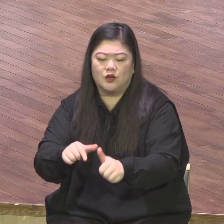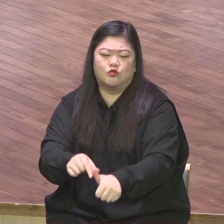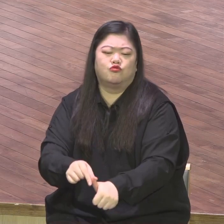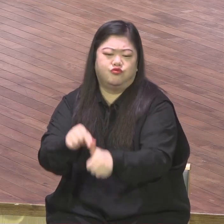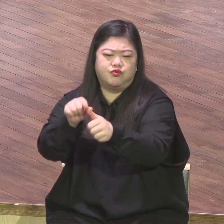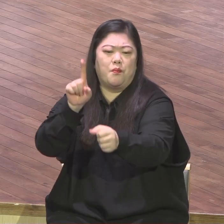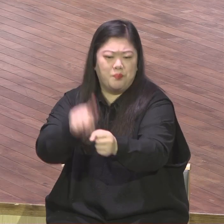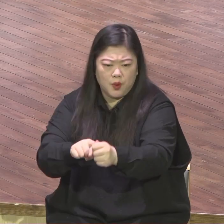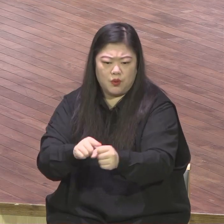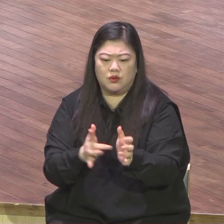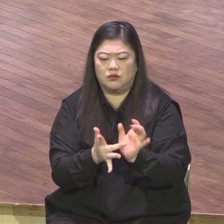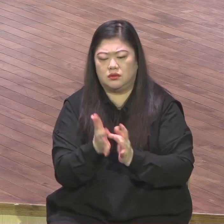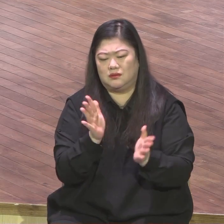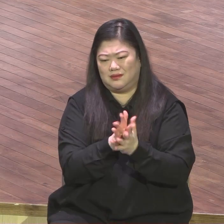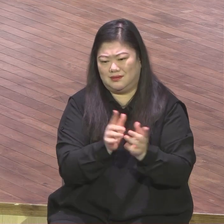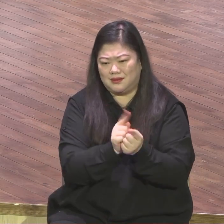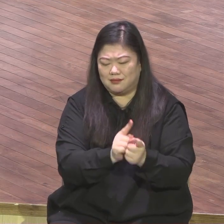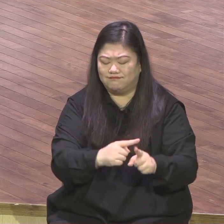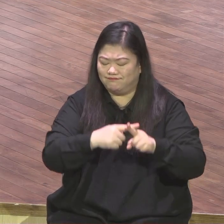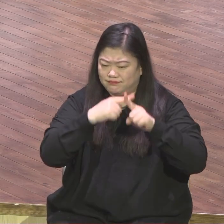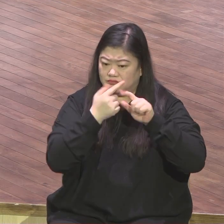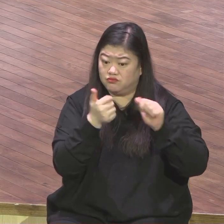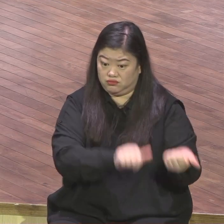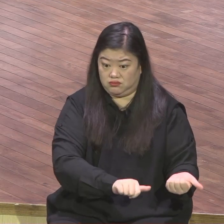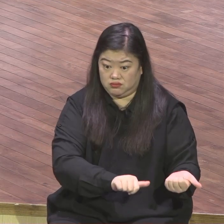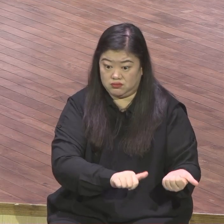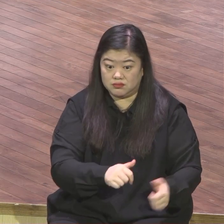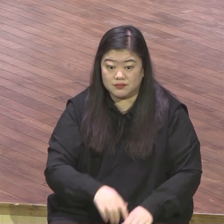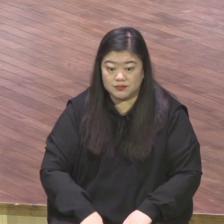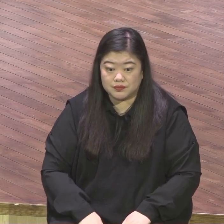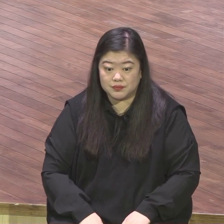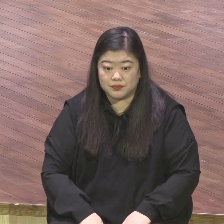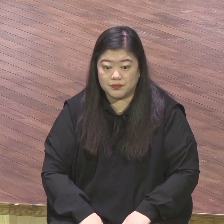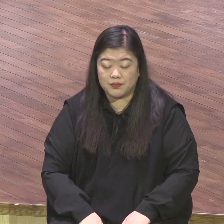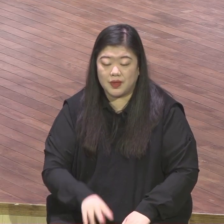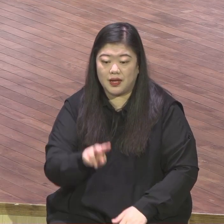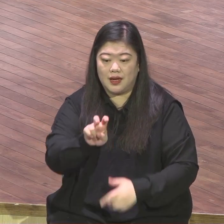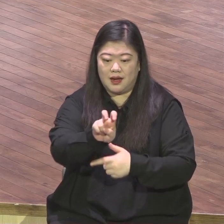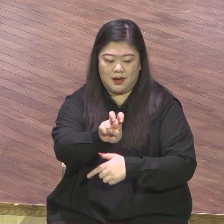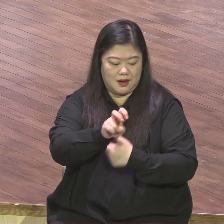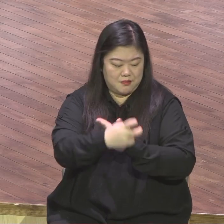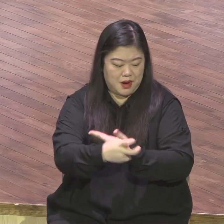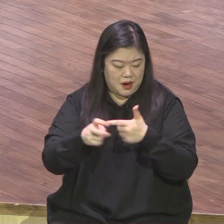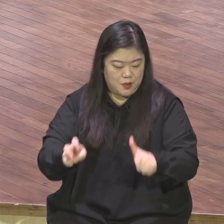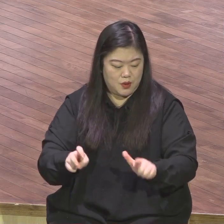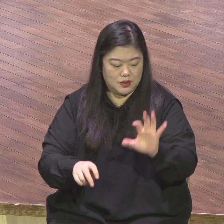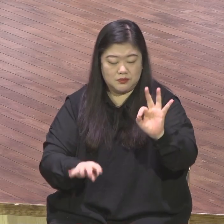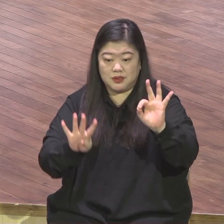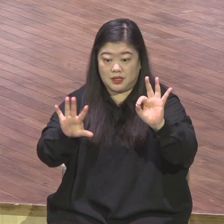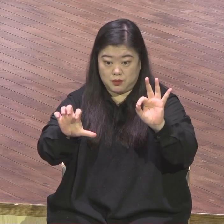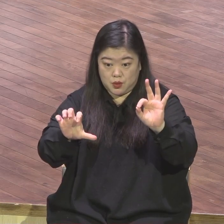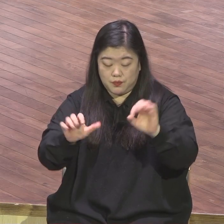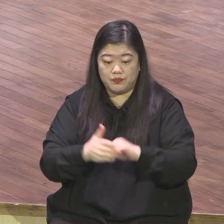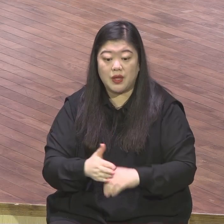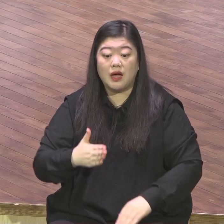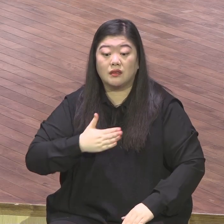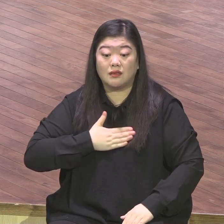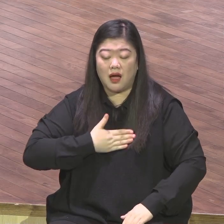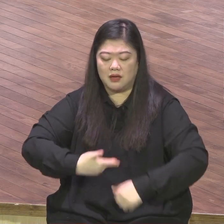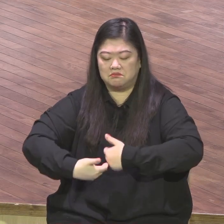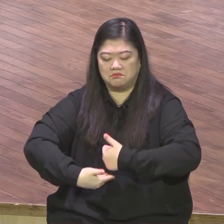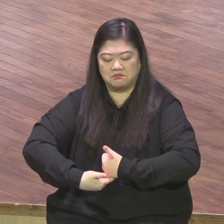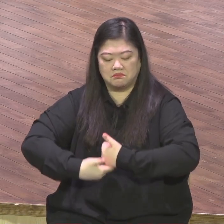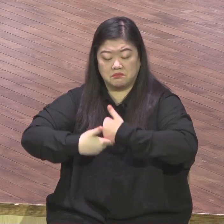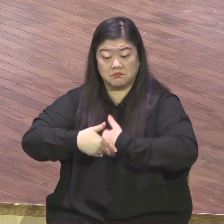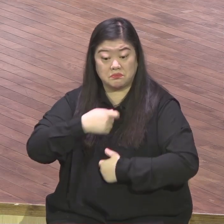구원하기 위해서 그랬습니다. 우리를 구원하기 위해서 마가복음 10장 45절에 보면 인자가 온 것은 섬기라함이 아니요 도리어